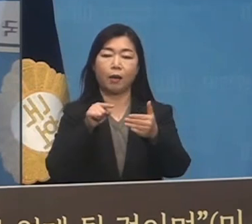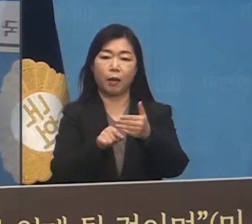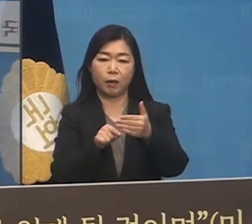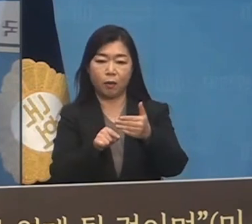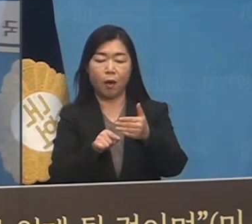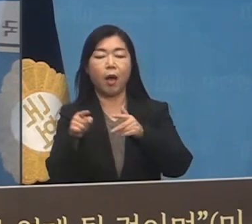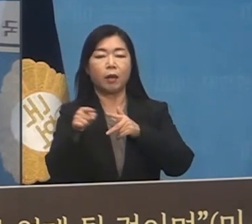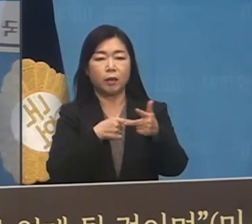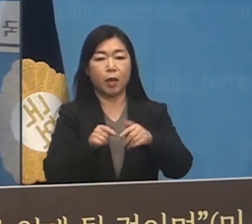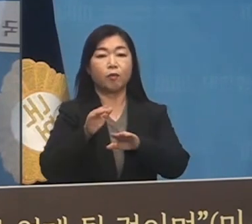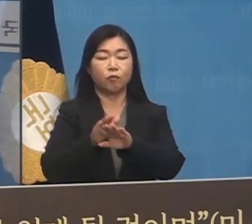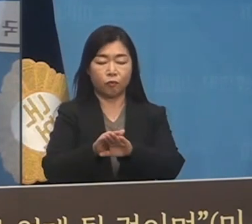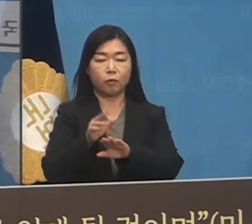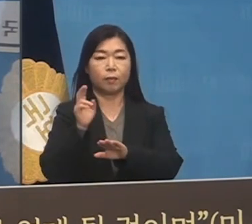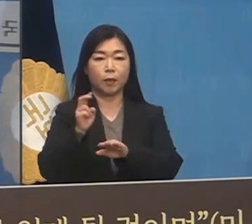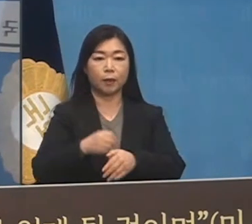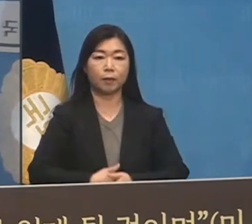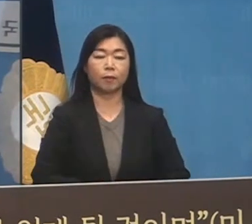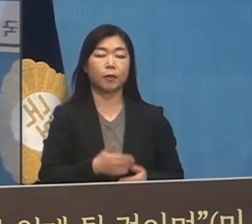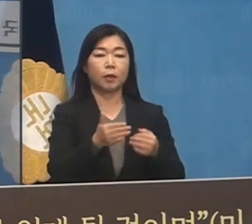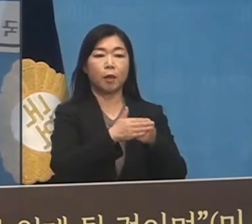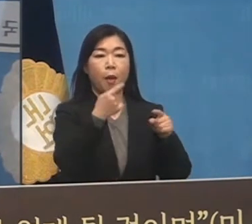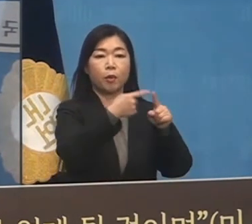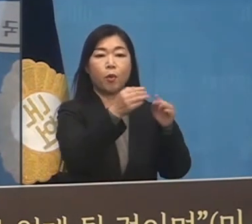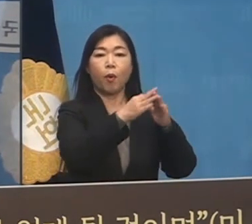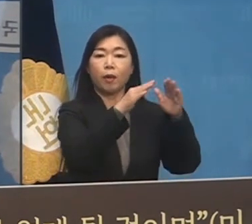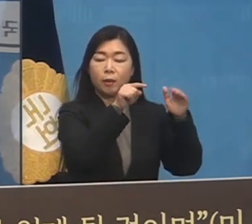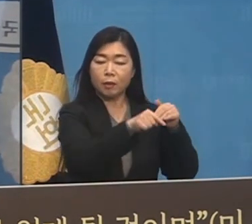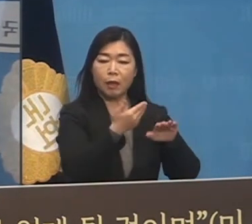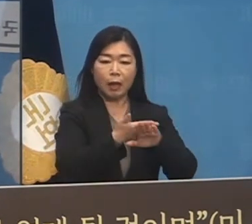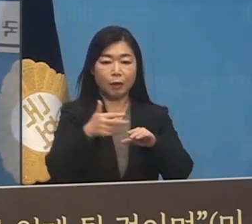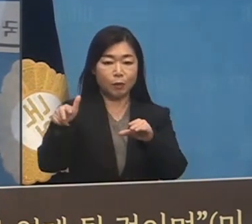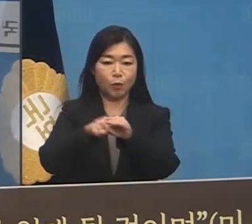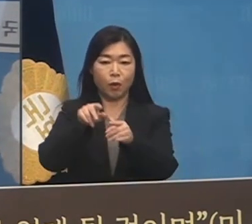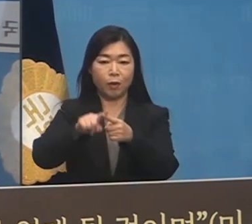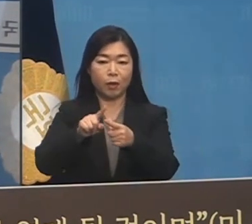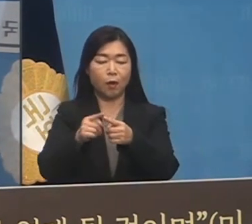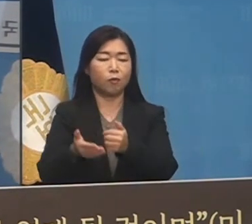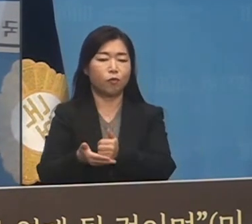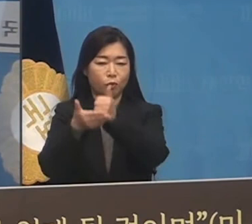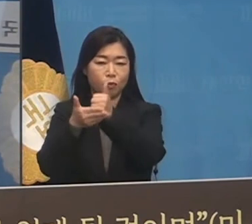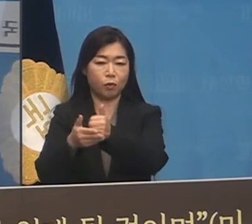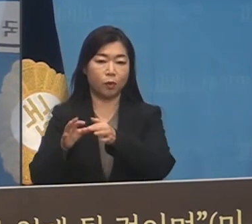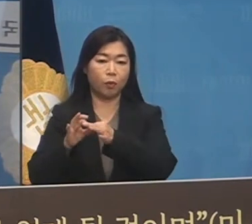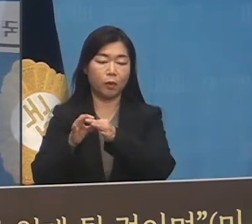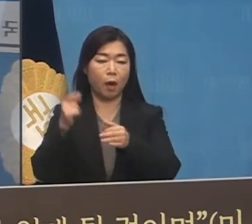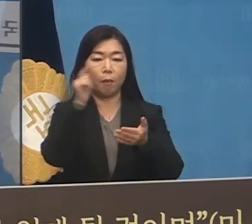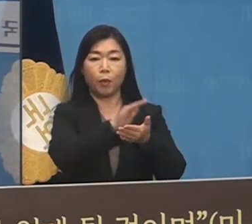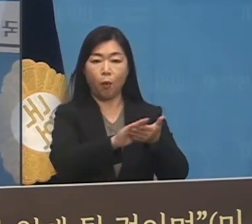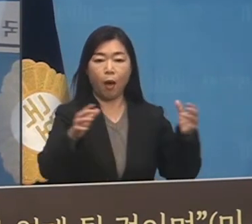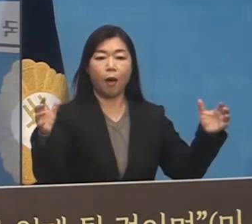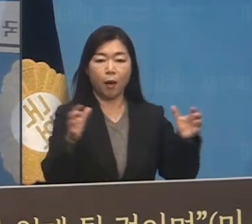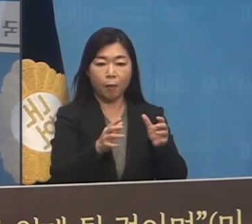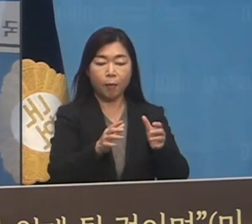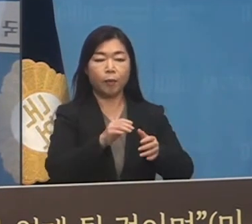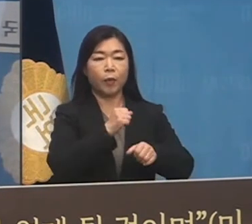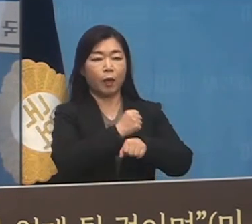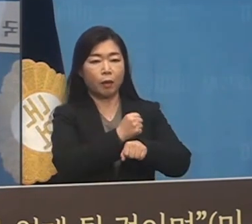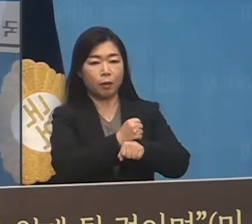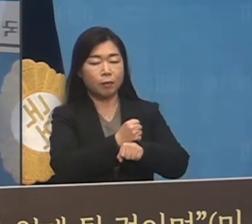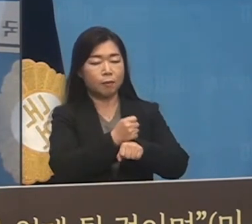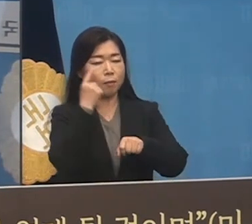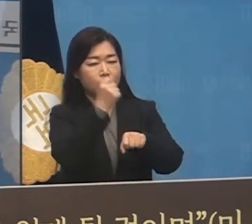영역에서 이해하고 있습니다. 그러므로 교회는 타 종교에 대한 존중을 통해 평화적 공존을